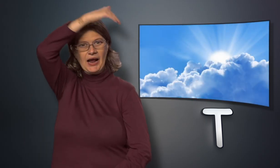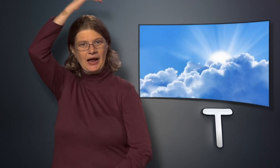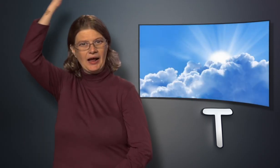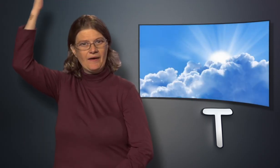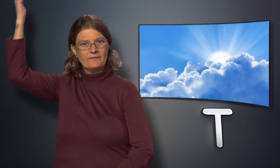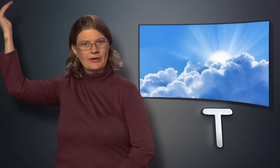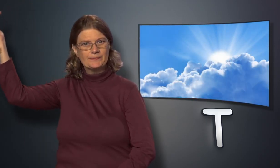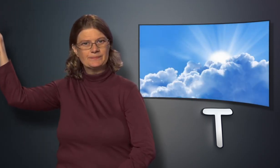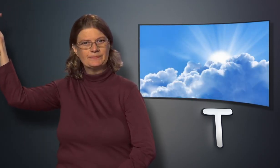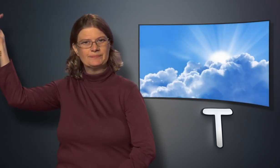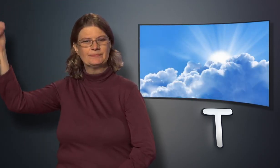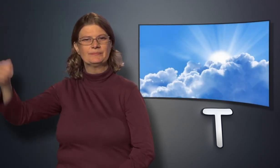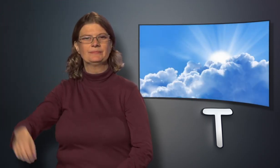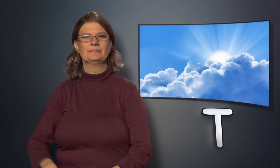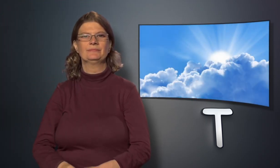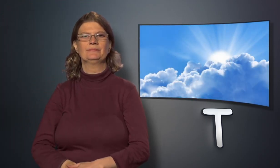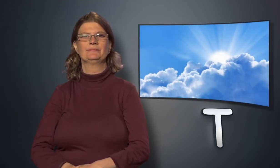Tee niin kuin taivas.